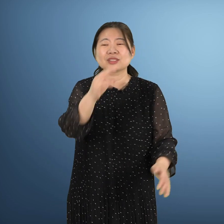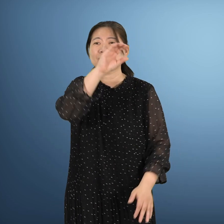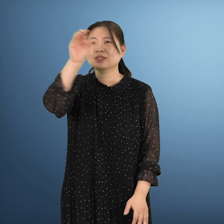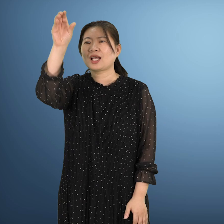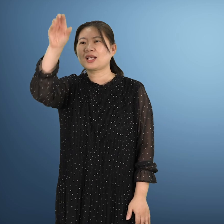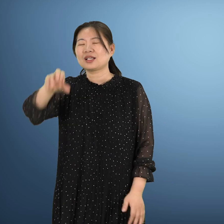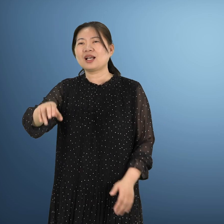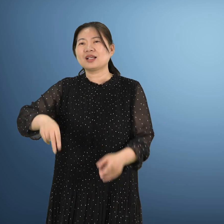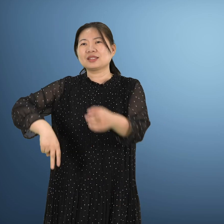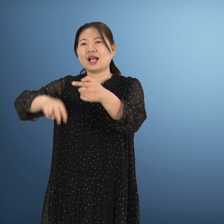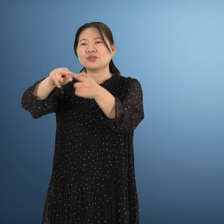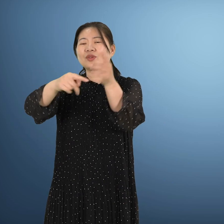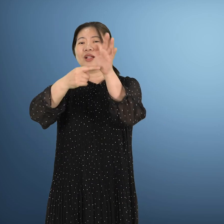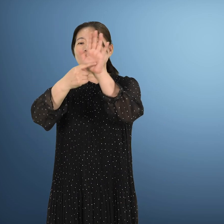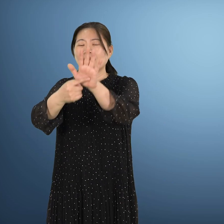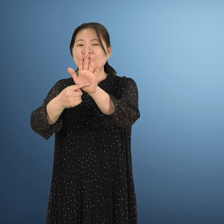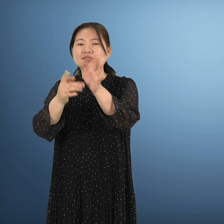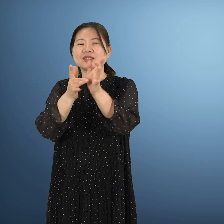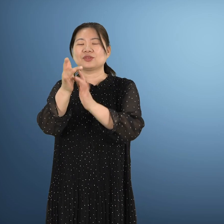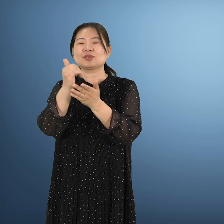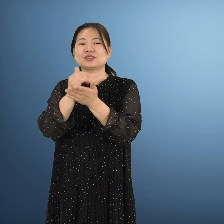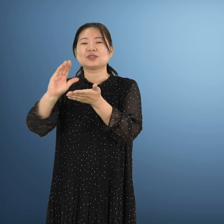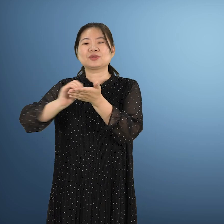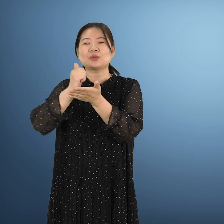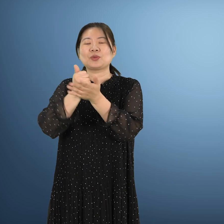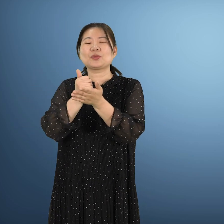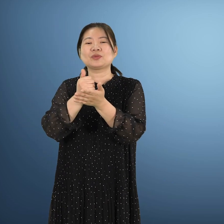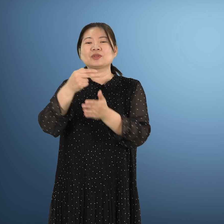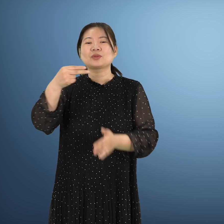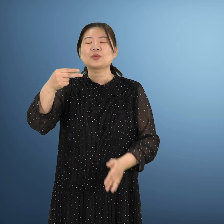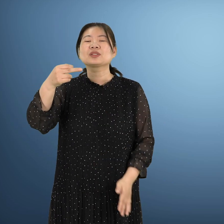나타난 의입니다. 믿습니까?